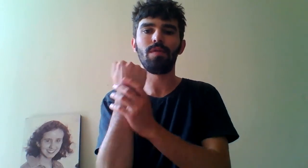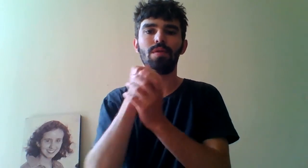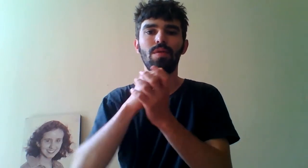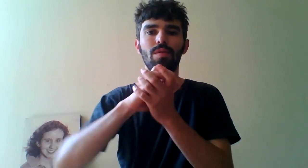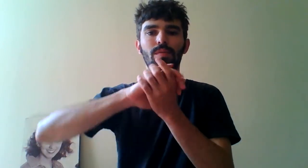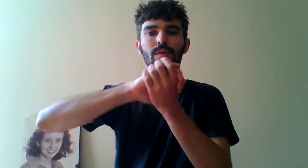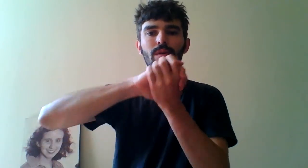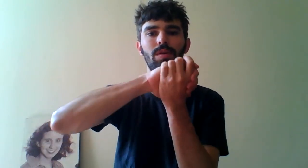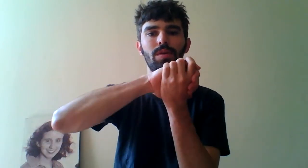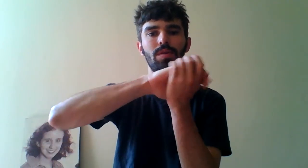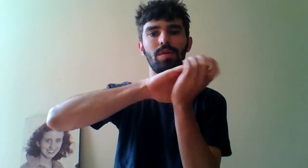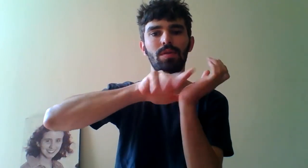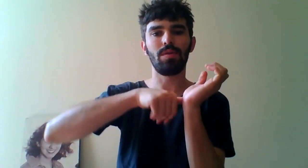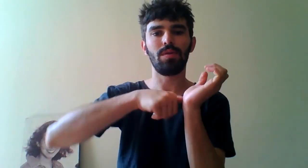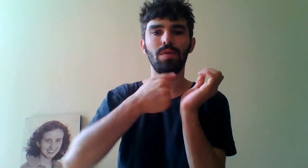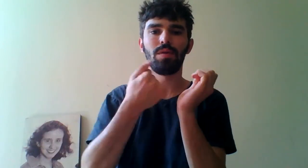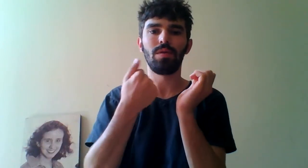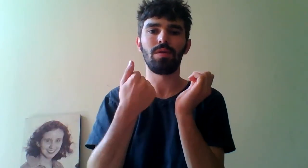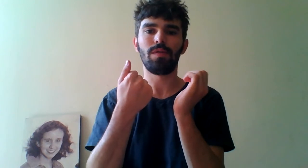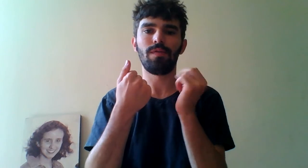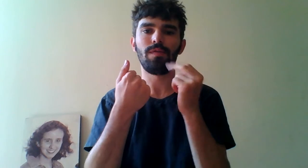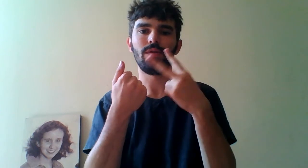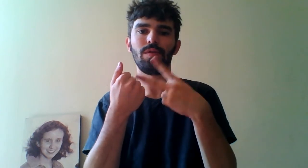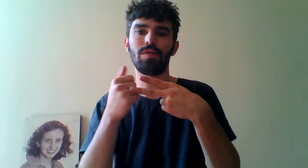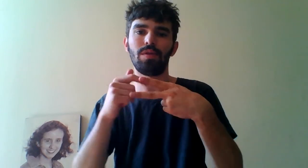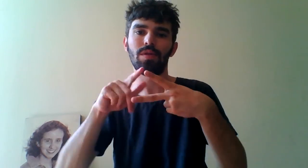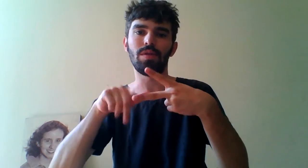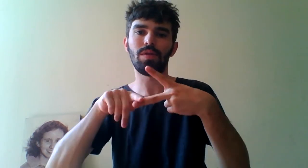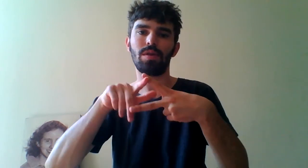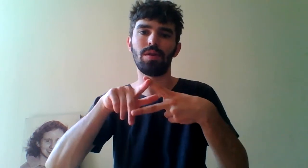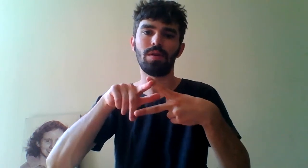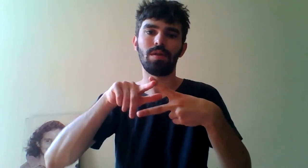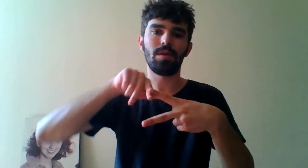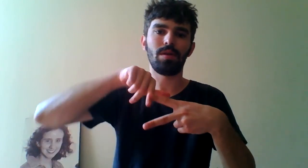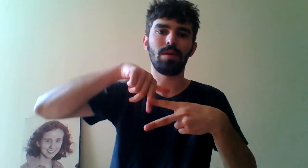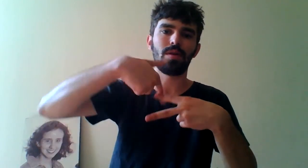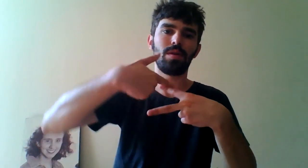Virou paixão Difícil de esquecer